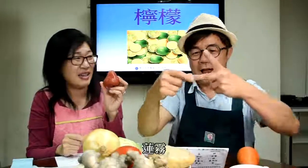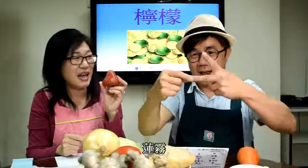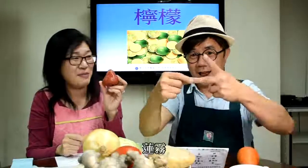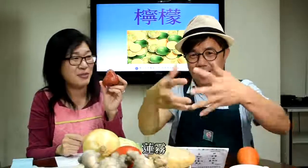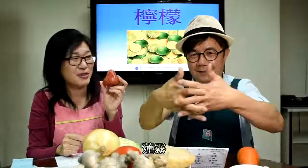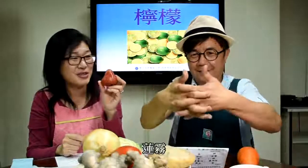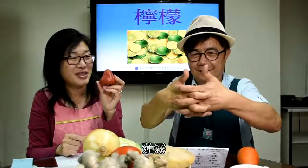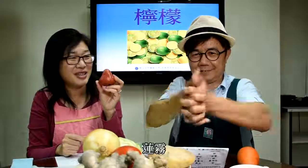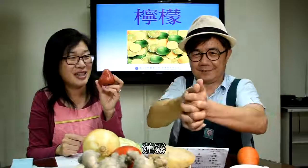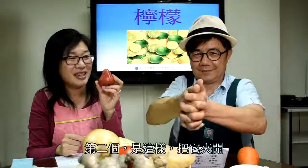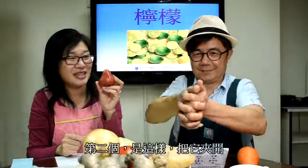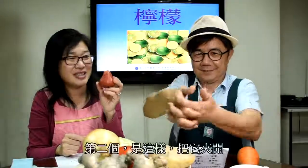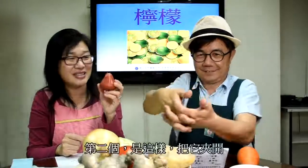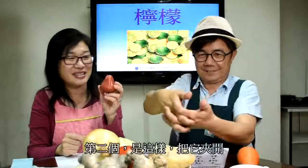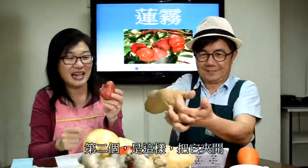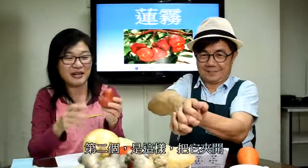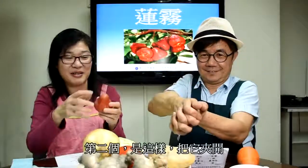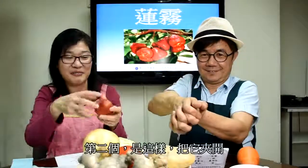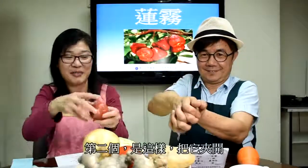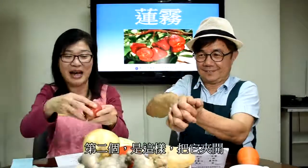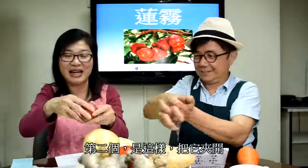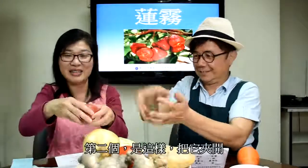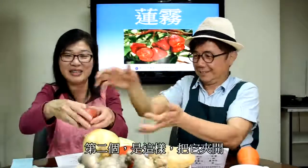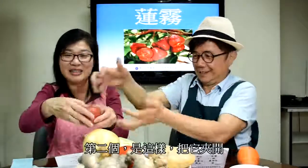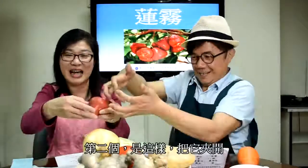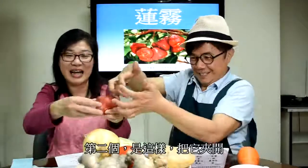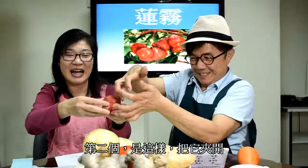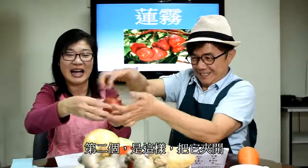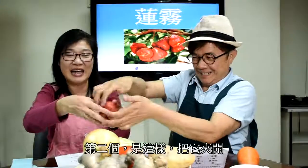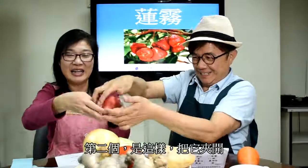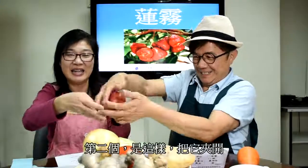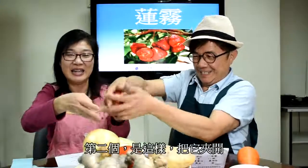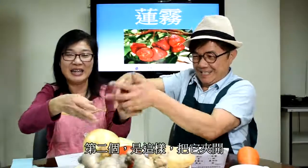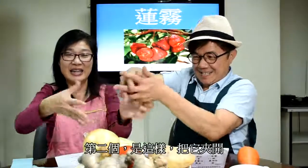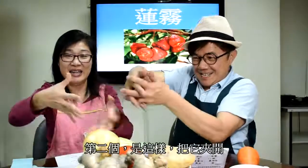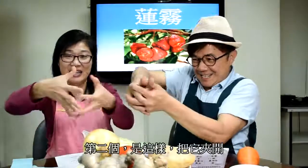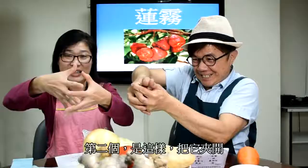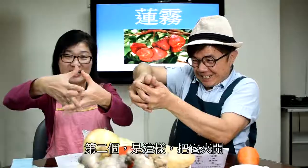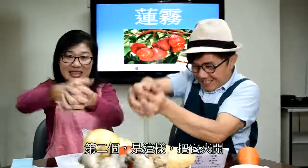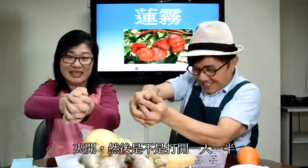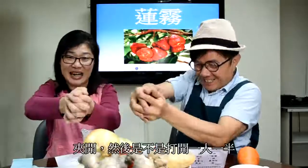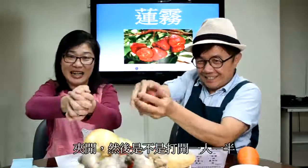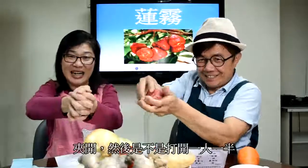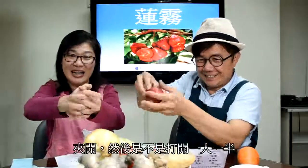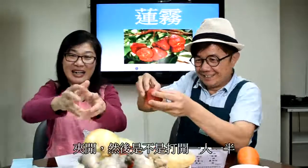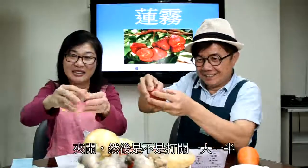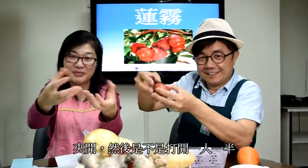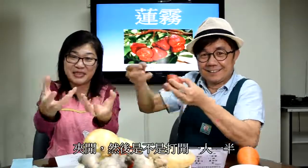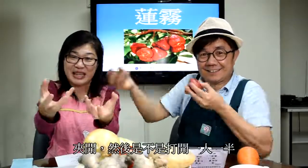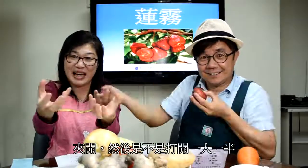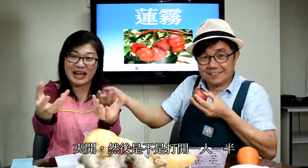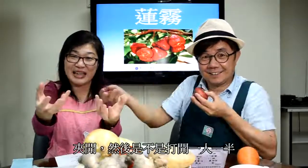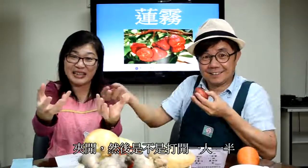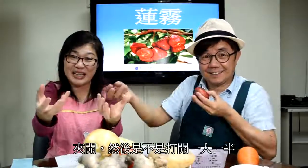Lemu， 第二个是这样，把它夹开，夹开，然后是不是打开一人一